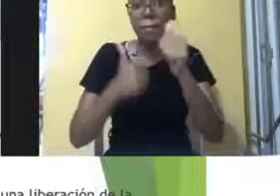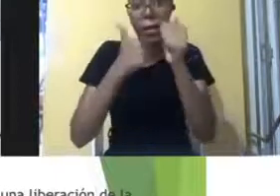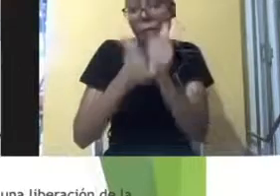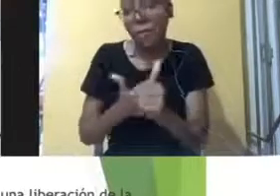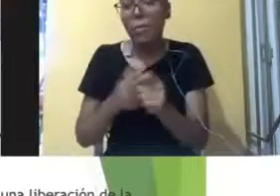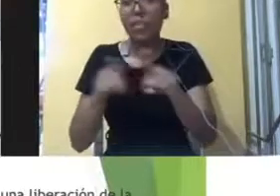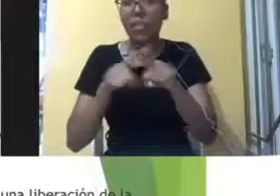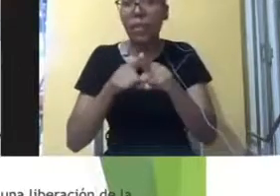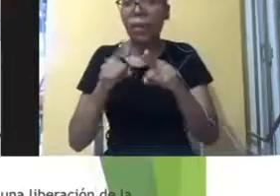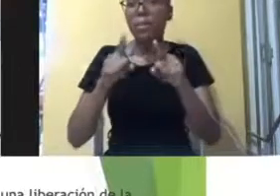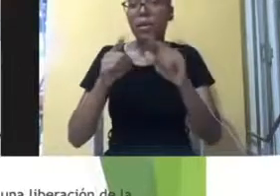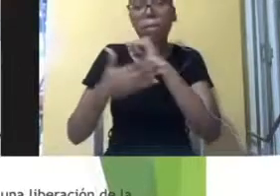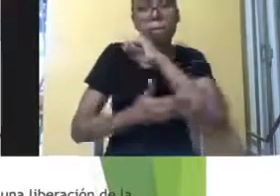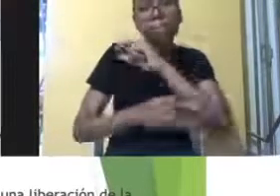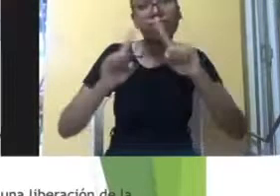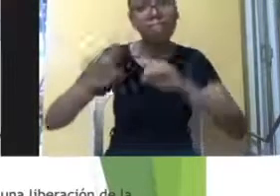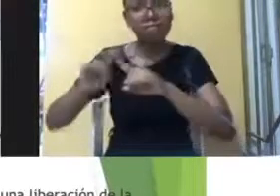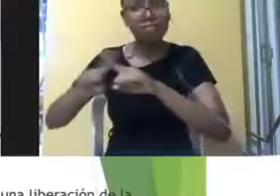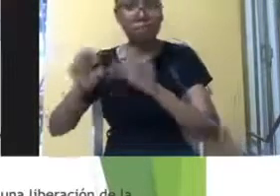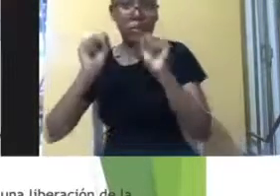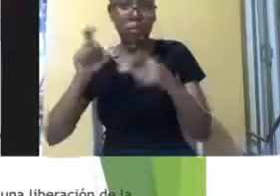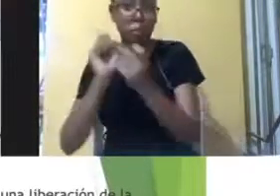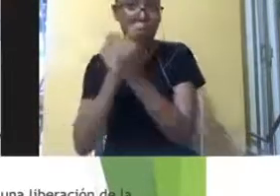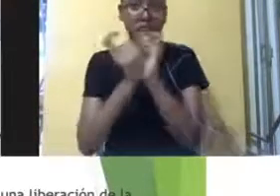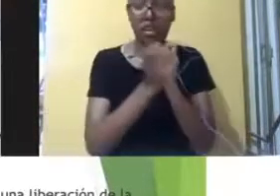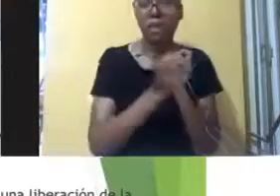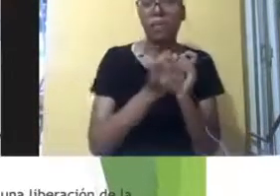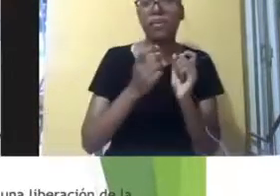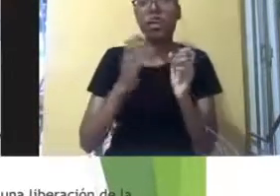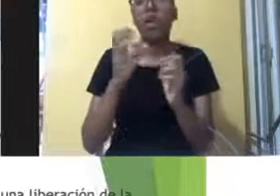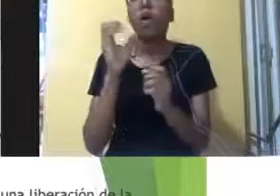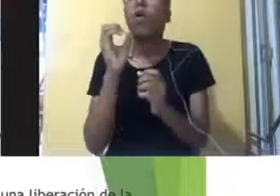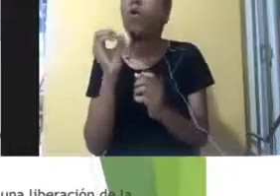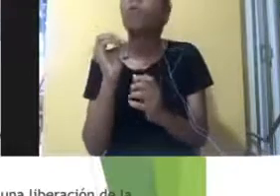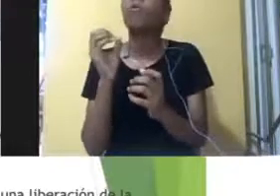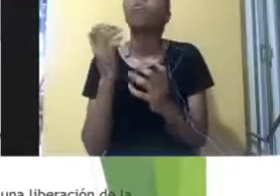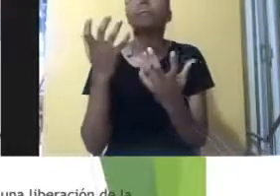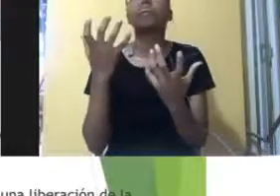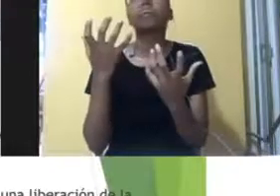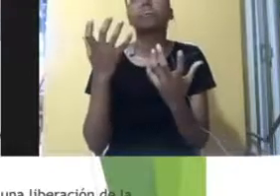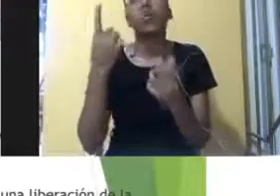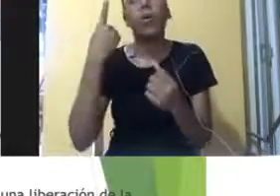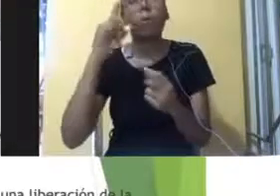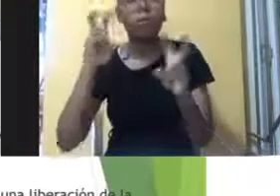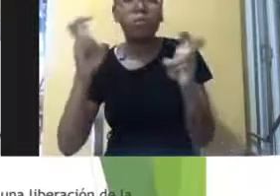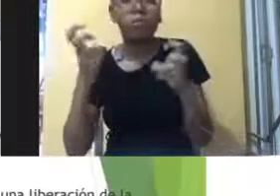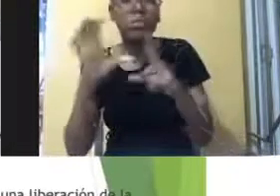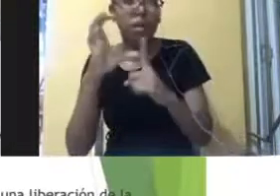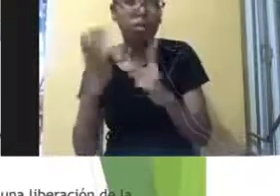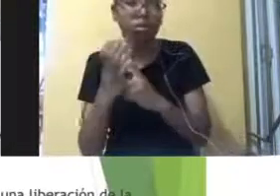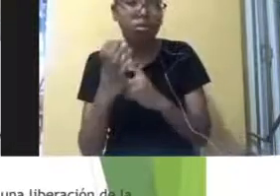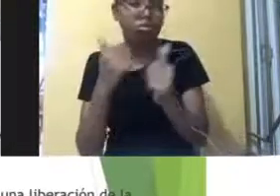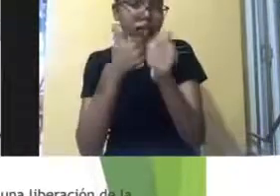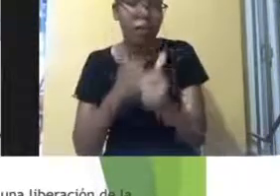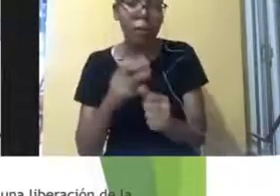variar, como decía, por un tema de cultura general, no sigue siendo lo mismo con relación a cómo ven